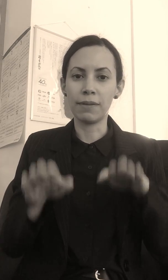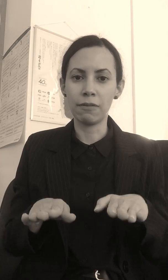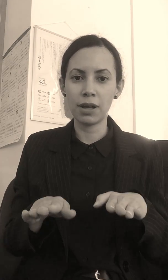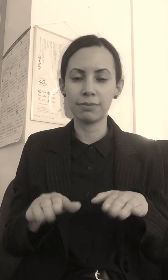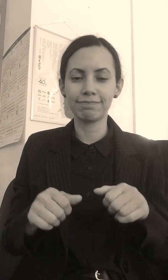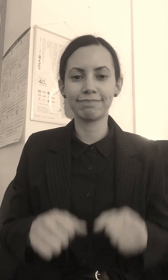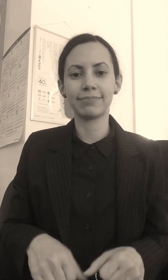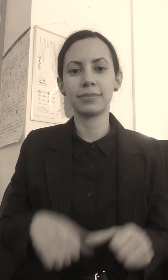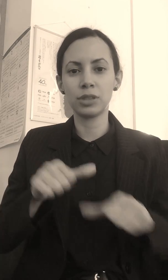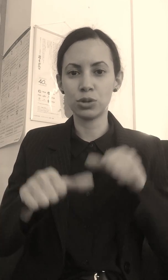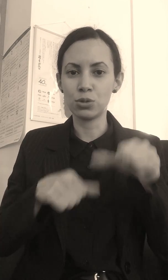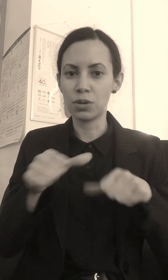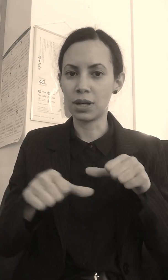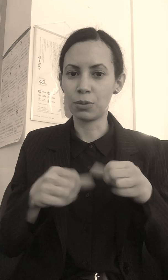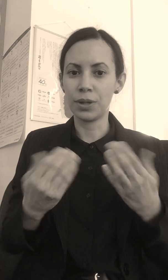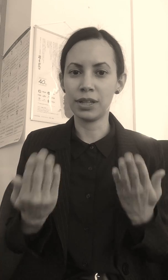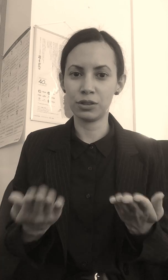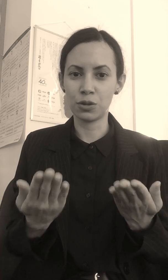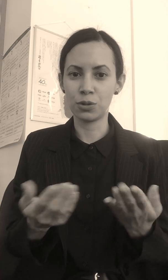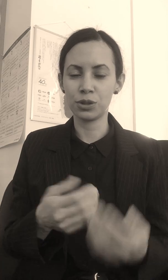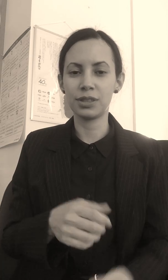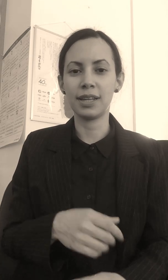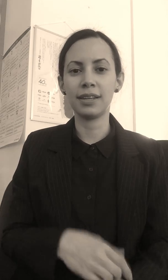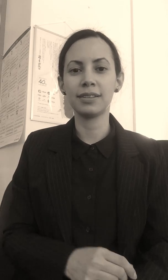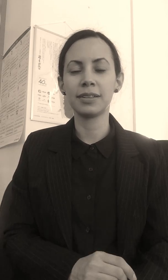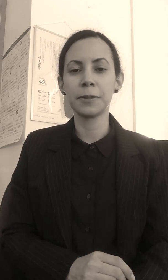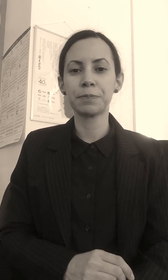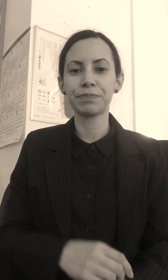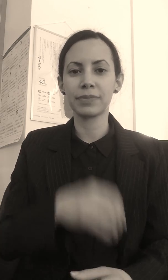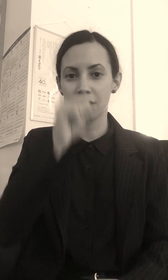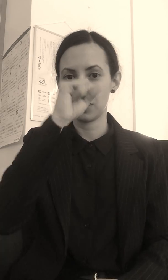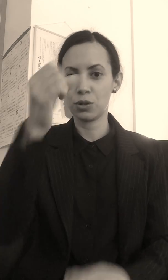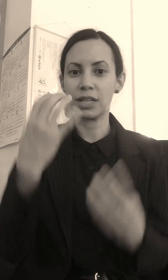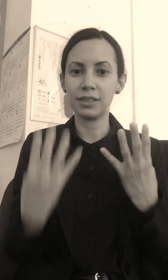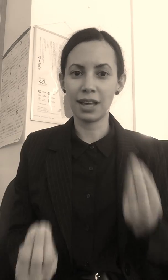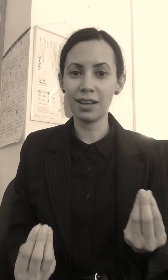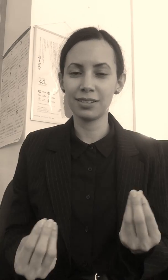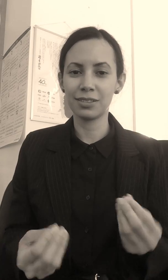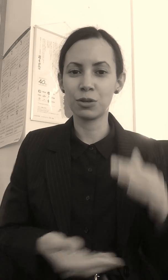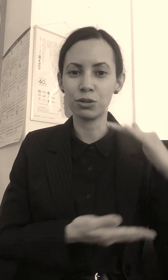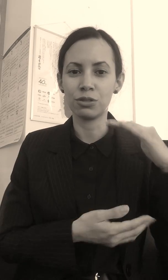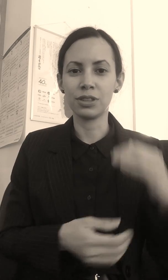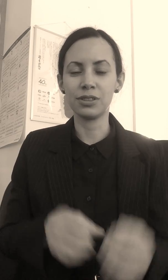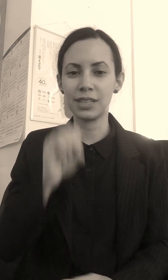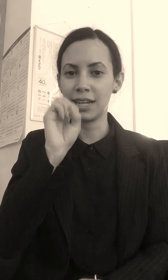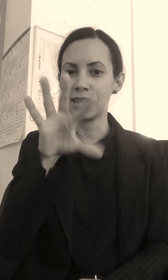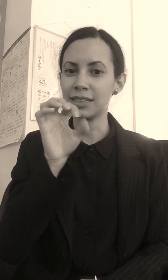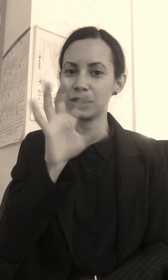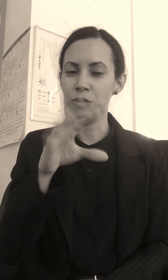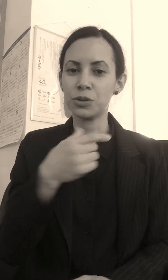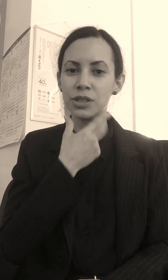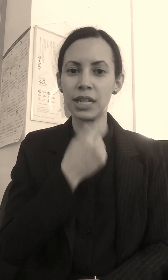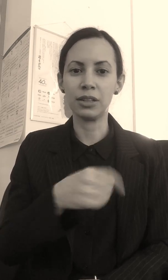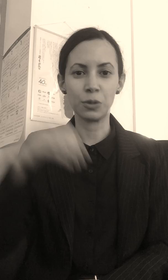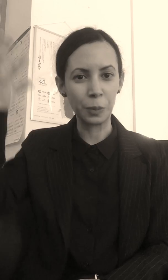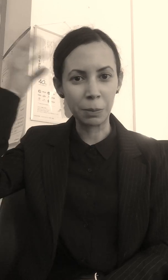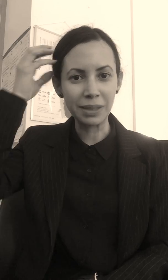こんばんは。手話を勉強して分かったことについて話をしたいと思います